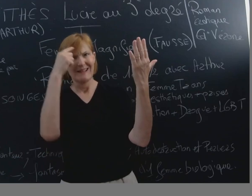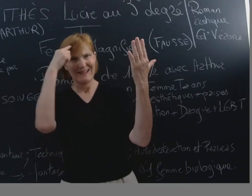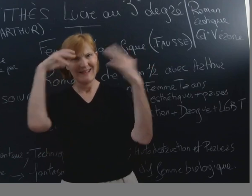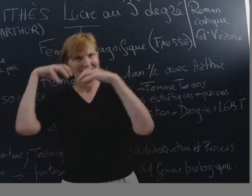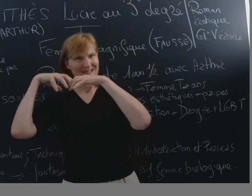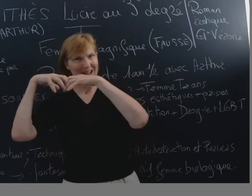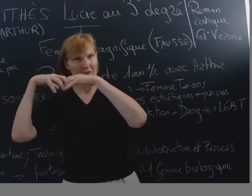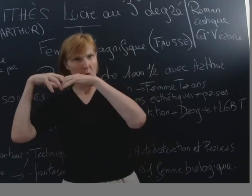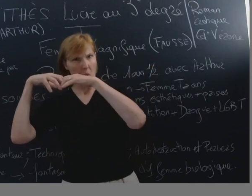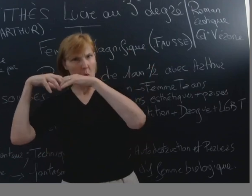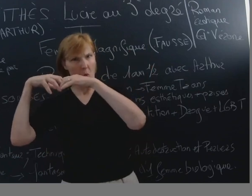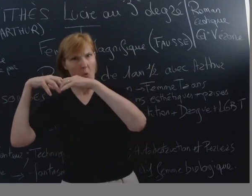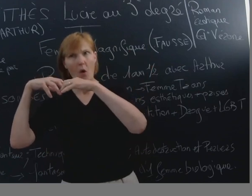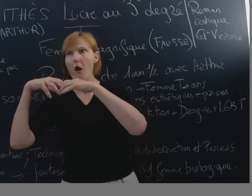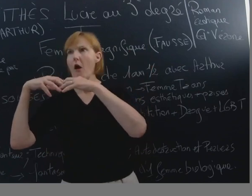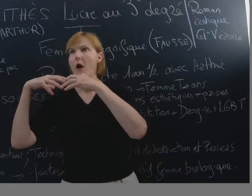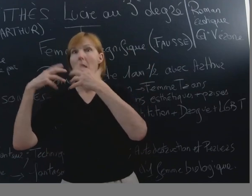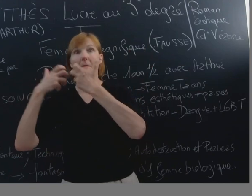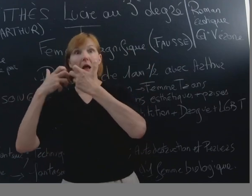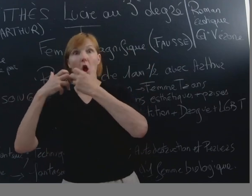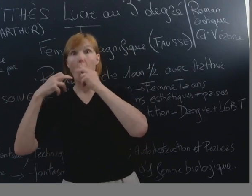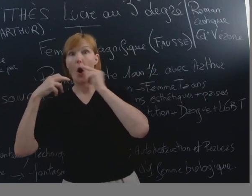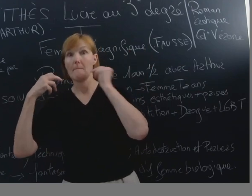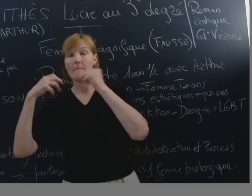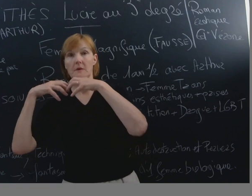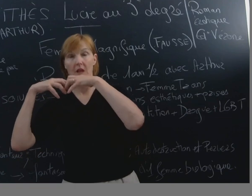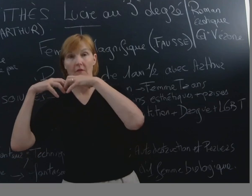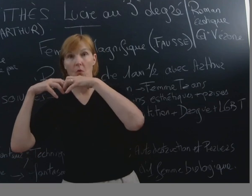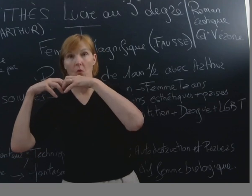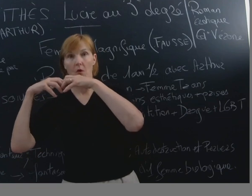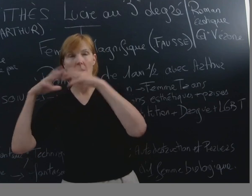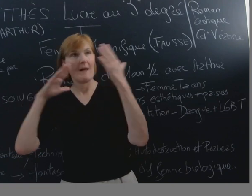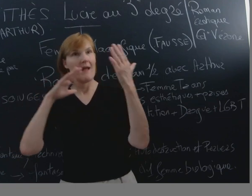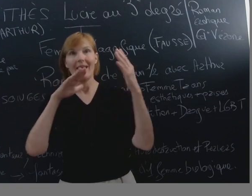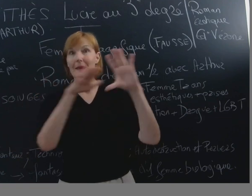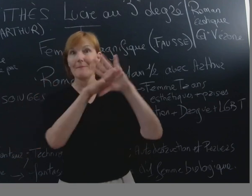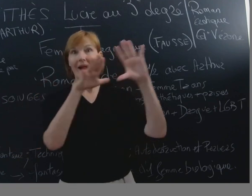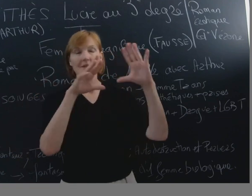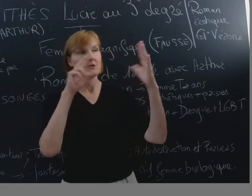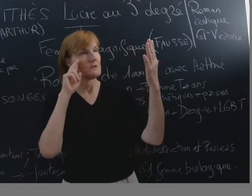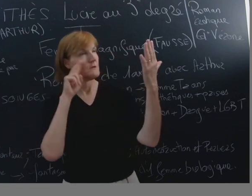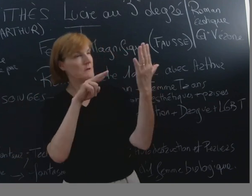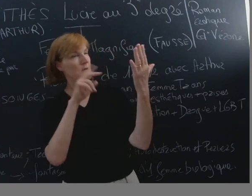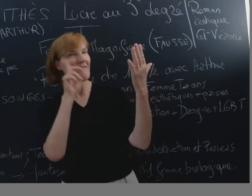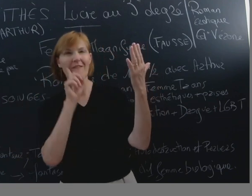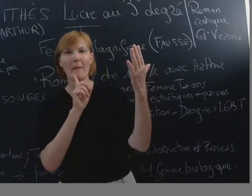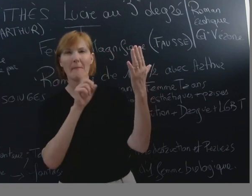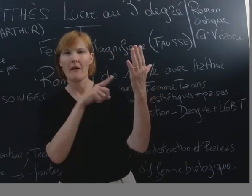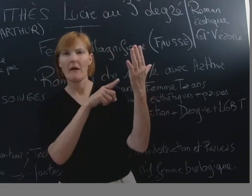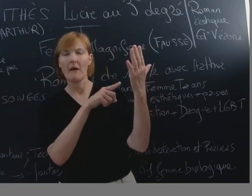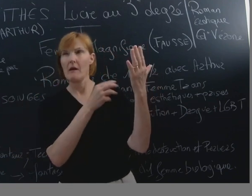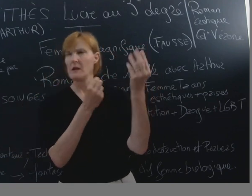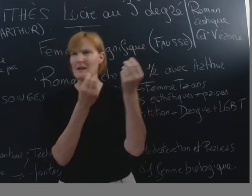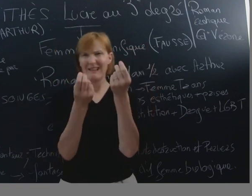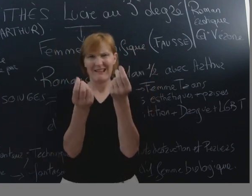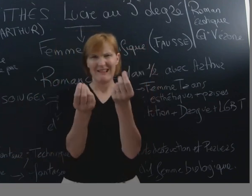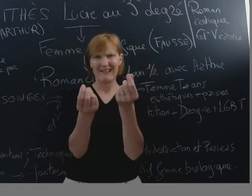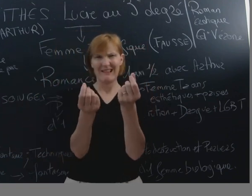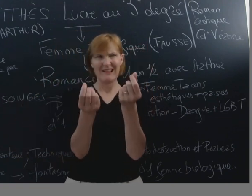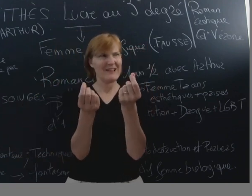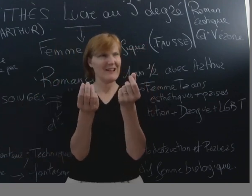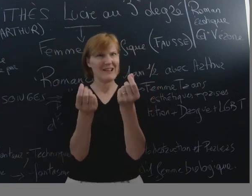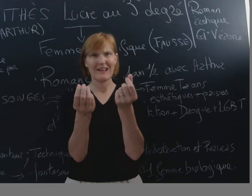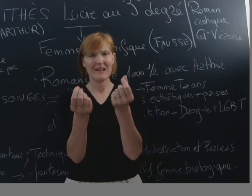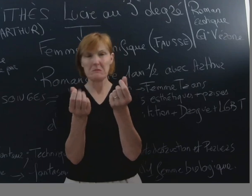à une image qui se reflète psychologiquement dans son cerveau par exemple c'est un homme et puis l'image qu'elle voit dans le miroir c